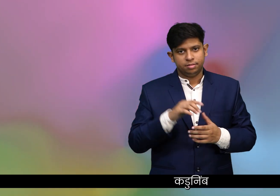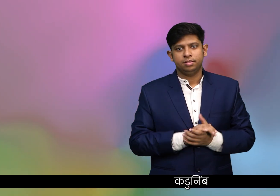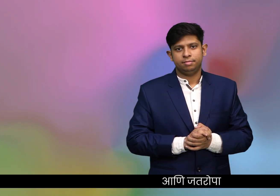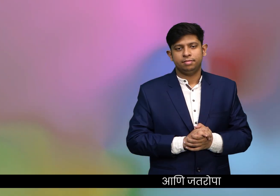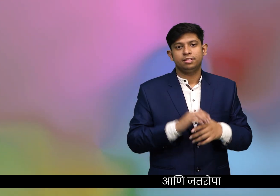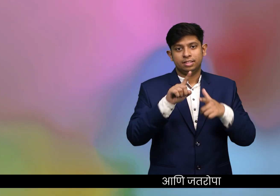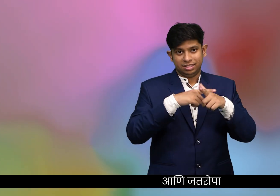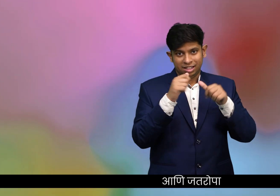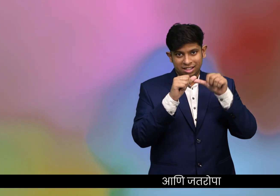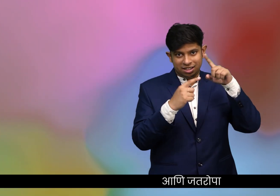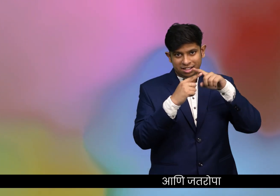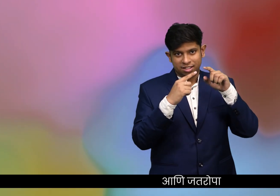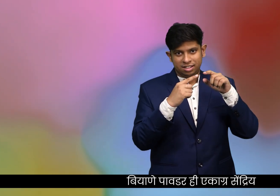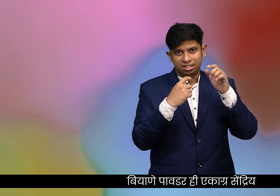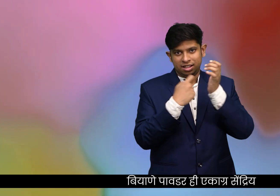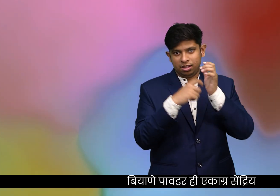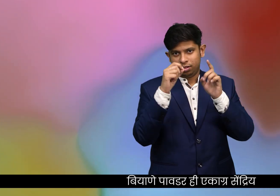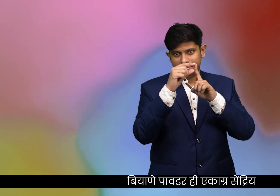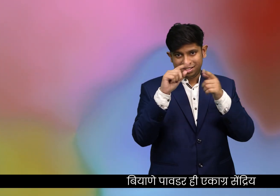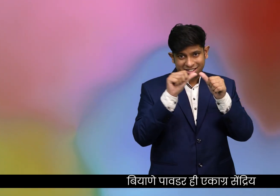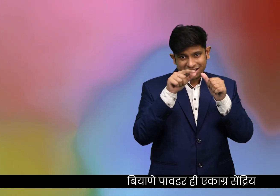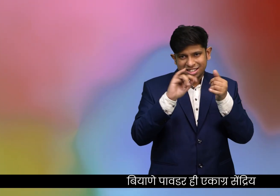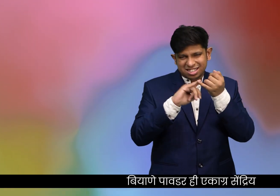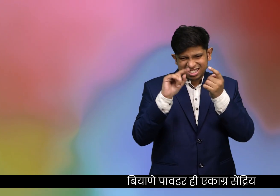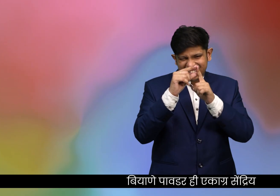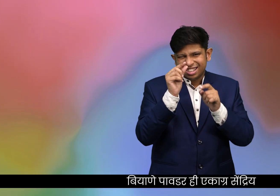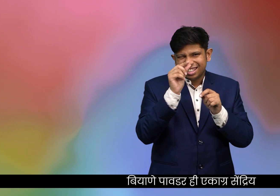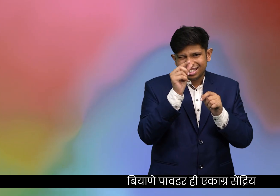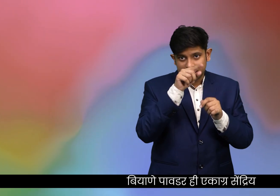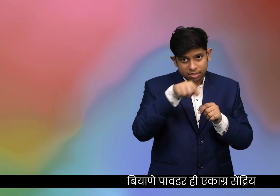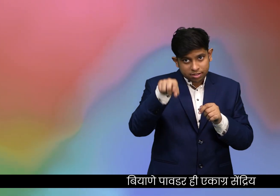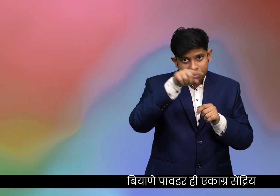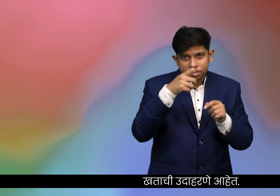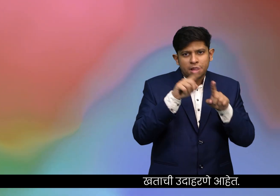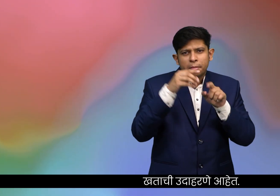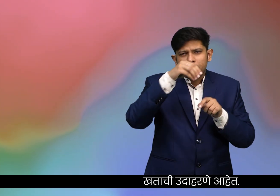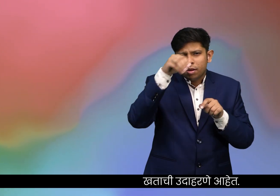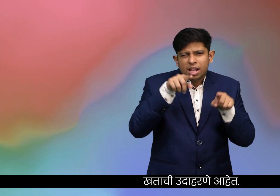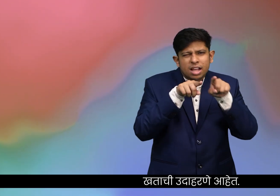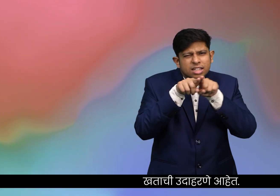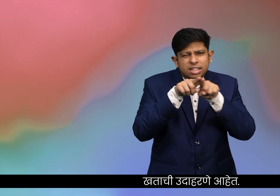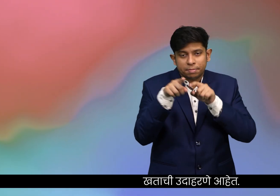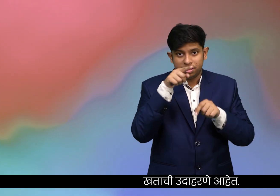कडुनिंब आणि जत्रोपा बियाणे पावडर ही एकाग्र सेंद्रिय खताची उदाहरणे आहेत.